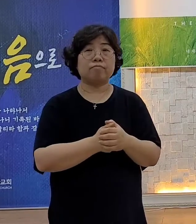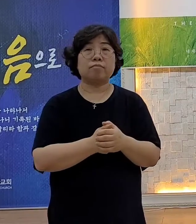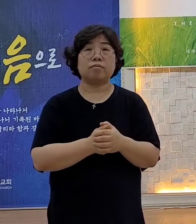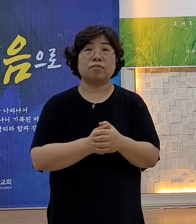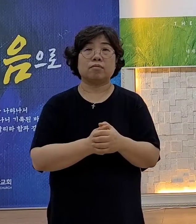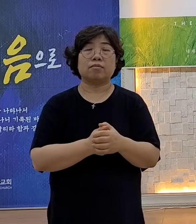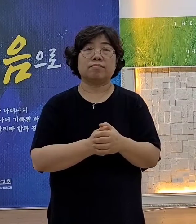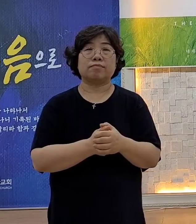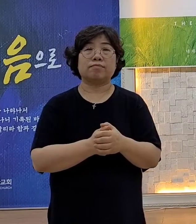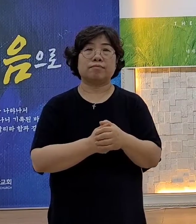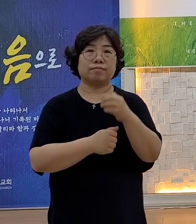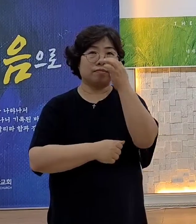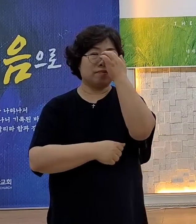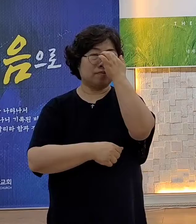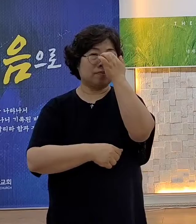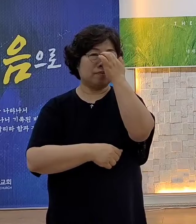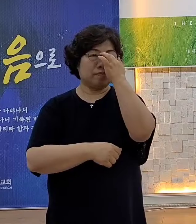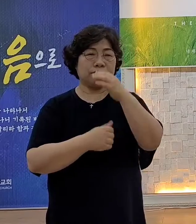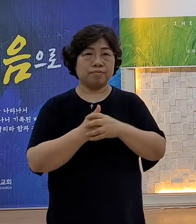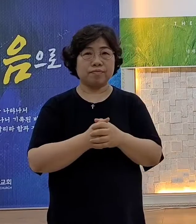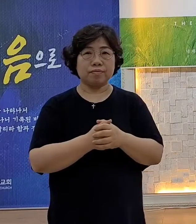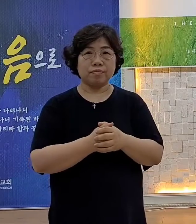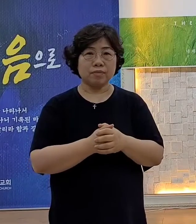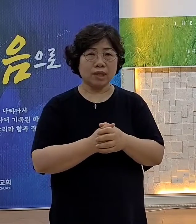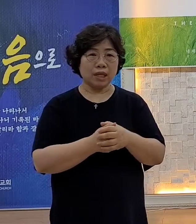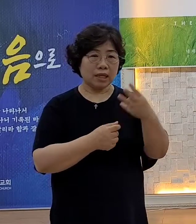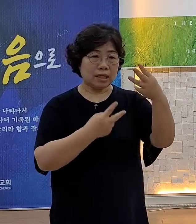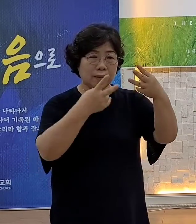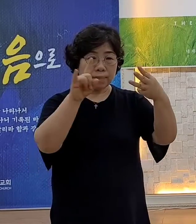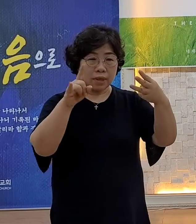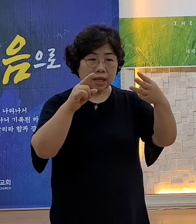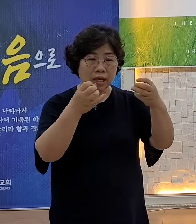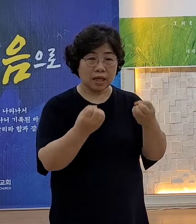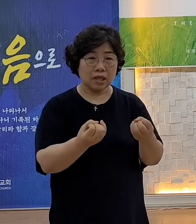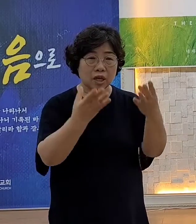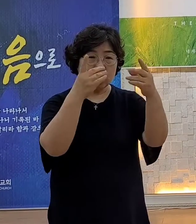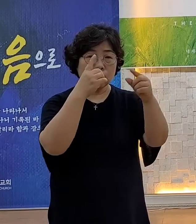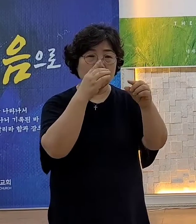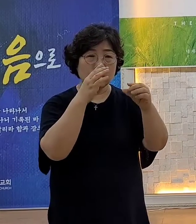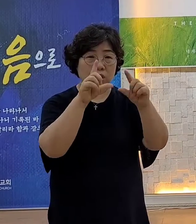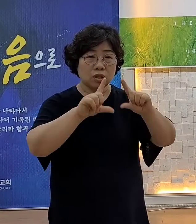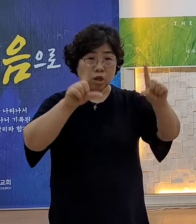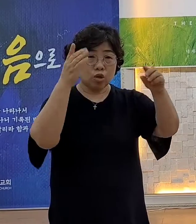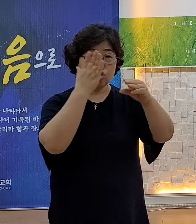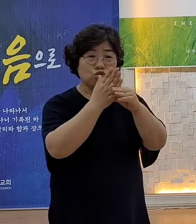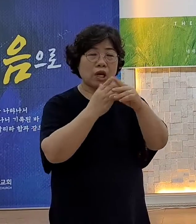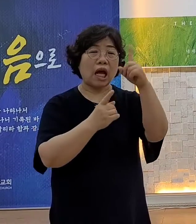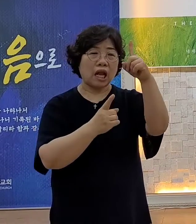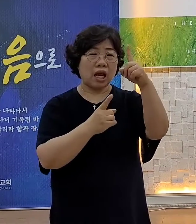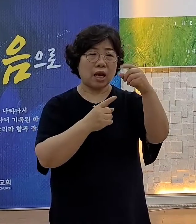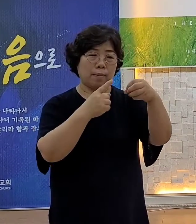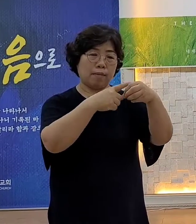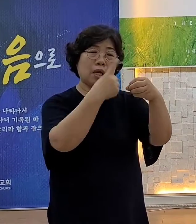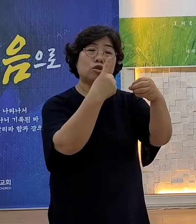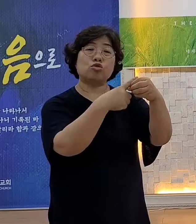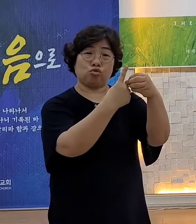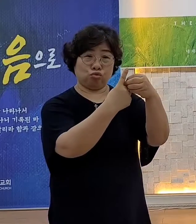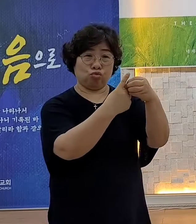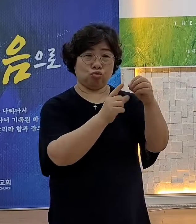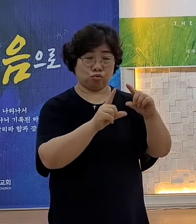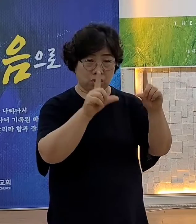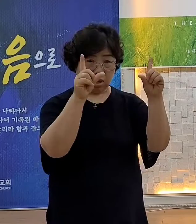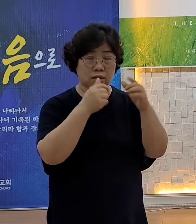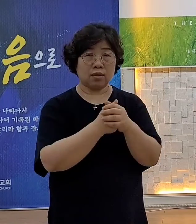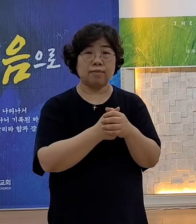그래서 오늘 제가 그걸 다 말씀드릴 필요 없지만 아무튼 그 중에 하나가 가운데 있는 절기가 바로 이 맥주절이다라는 것을